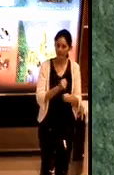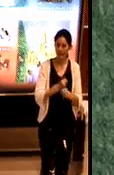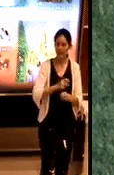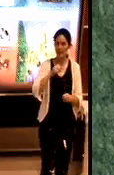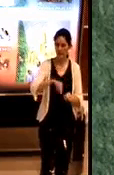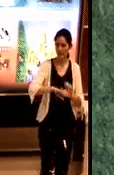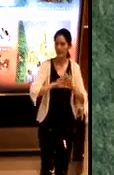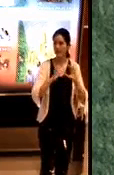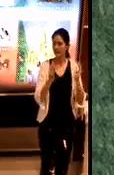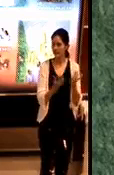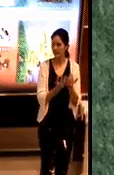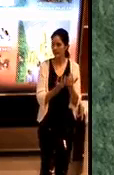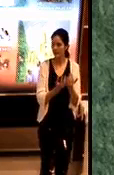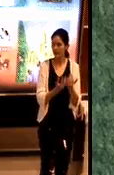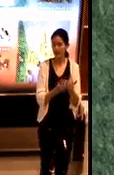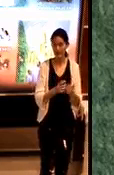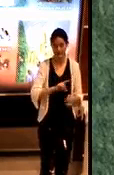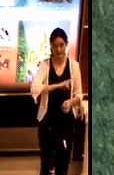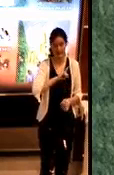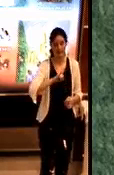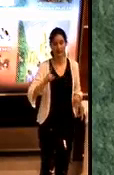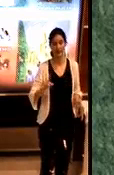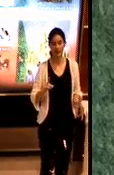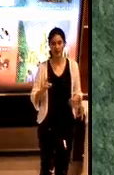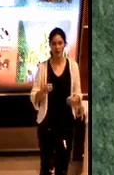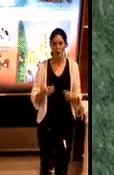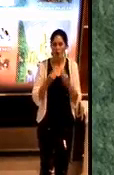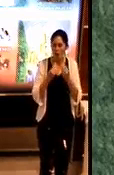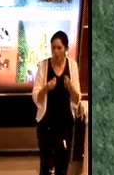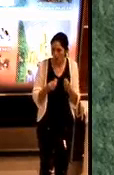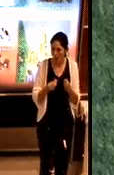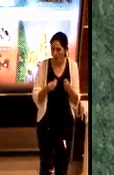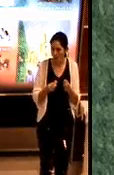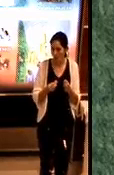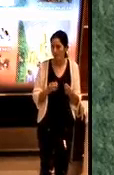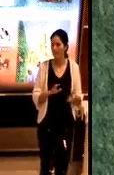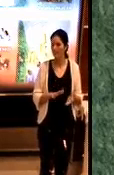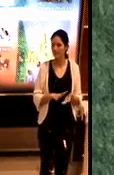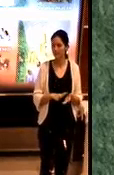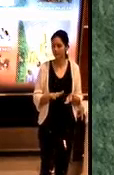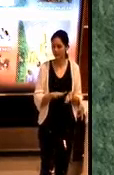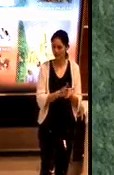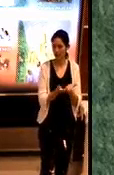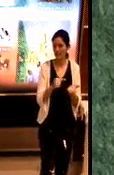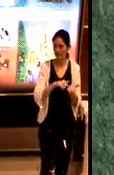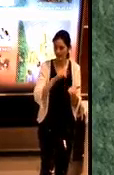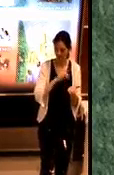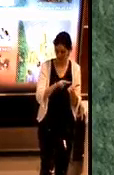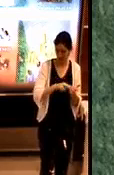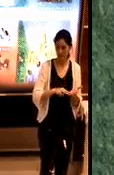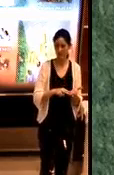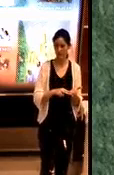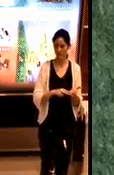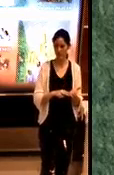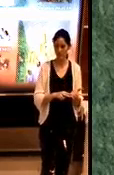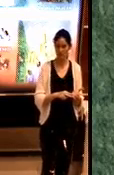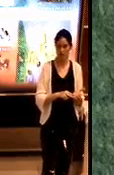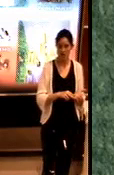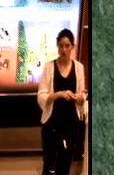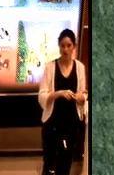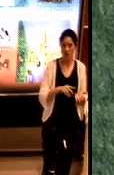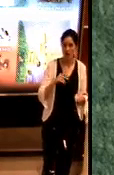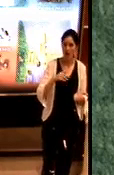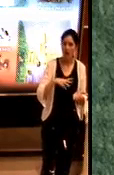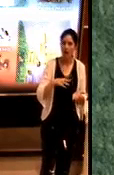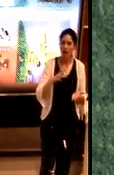¿Quién trabaja? El diablo. ¿Cómo trabaja? 2 Corintios 4:4. En los cuales el Dios de este siglo cegó